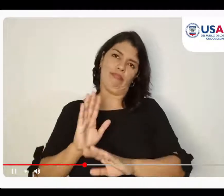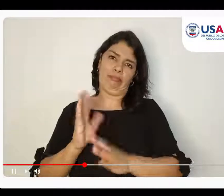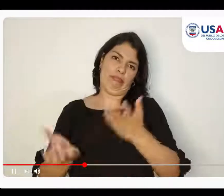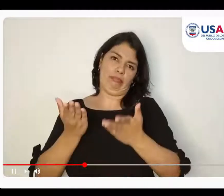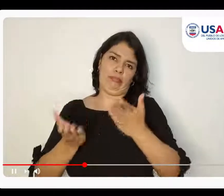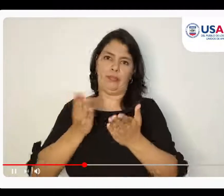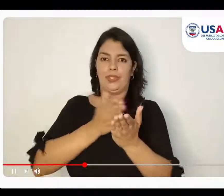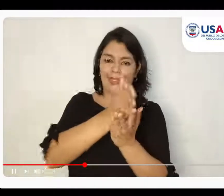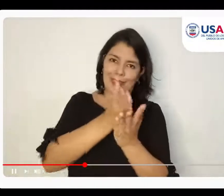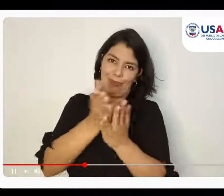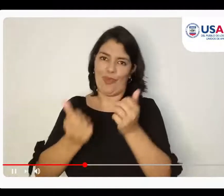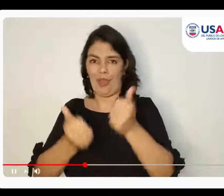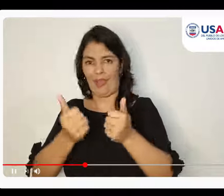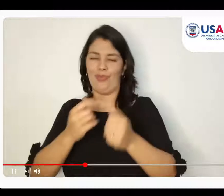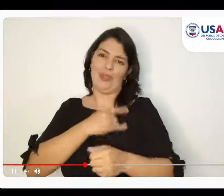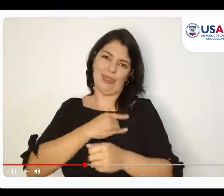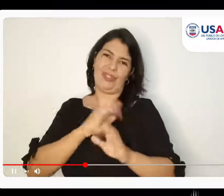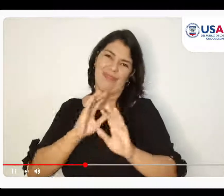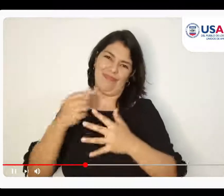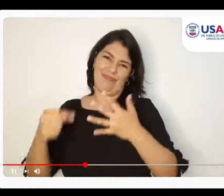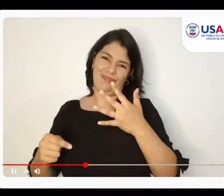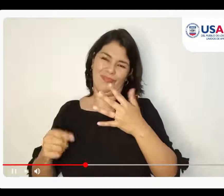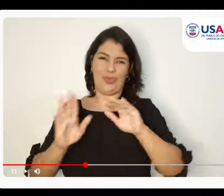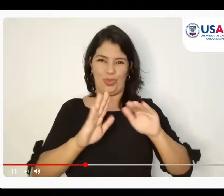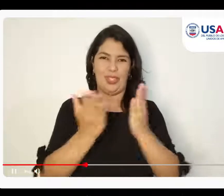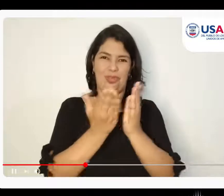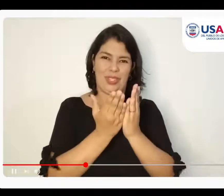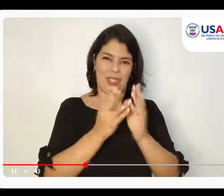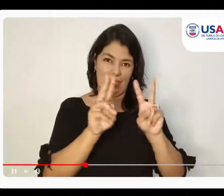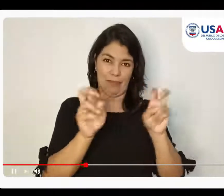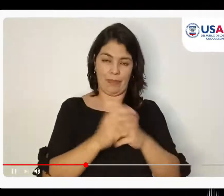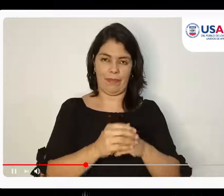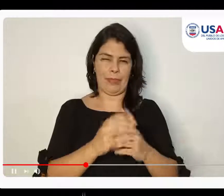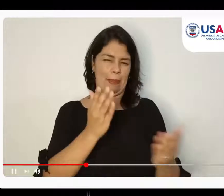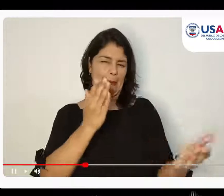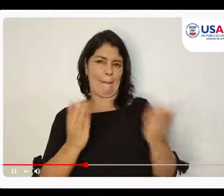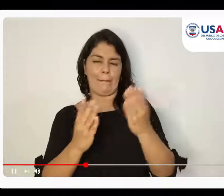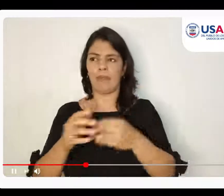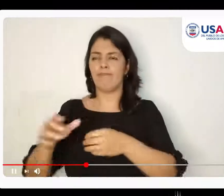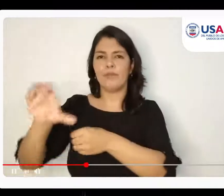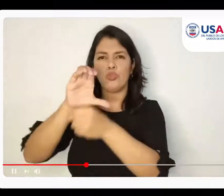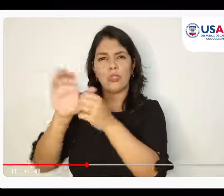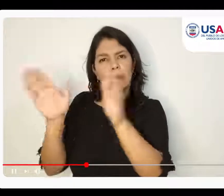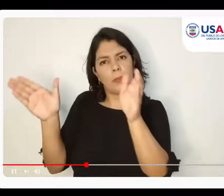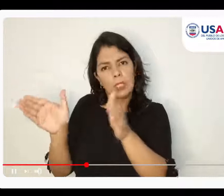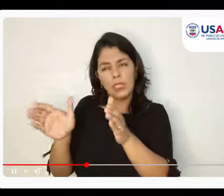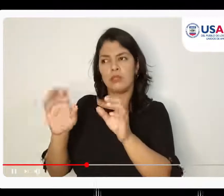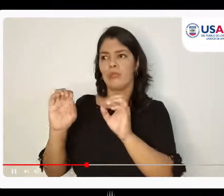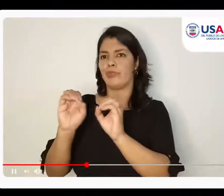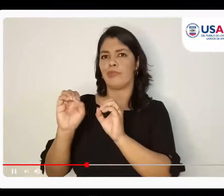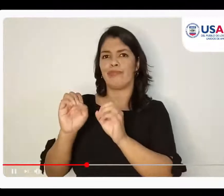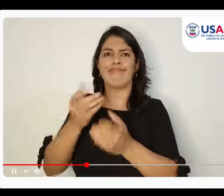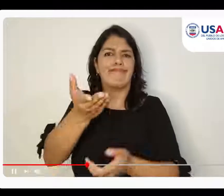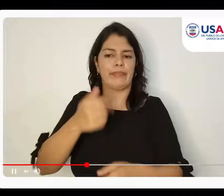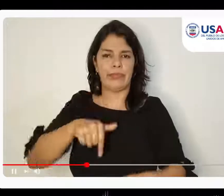depende también de la carrera, la universidad, etcétera. Eso en la parte educativa. Pero si lo comparamos con una ciudad más pequeña, aquí mismo